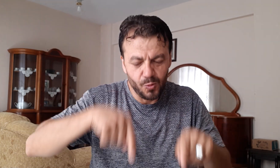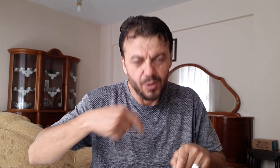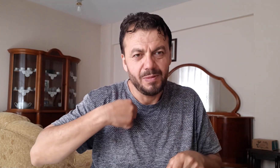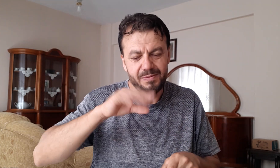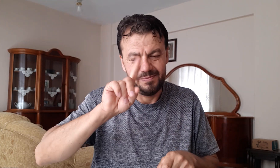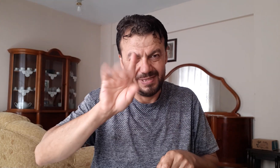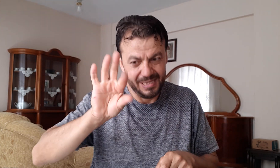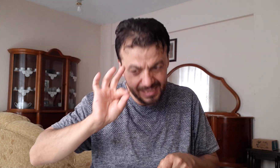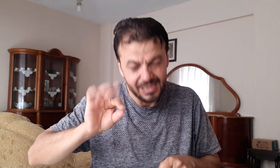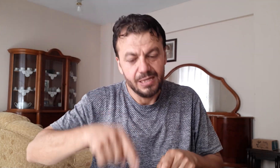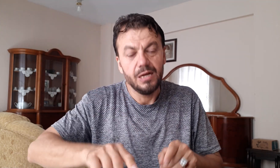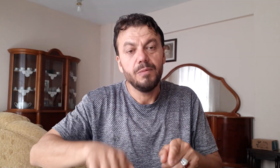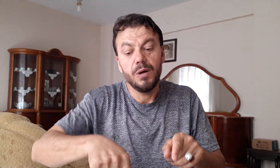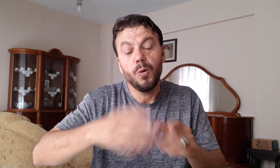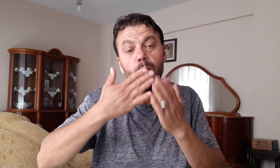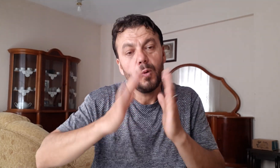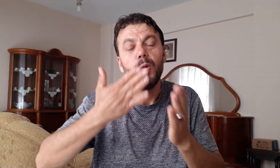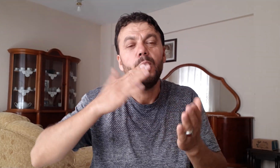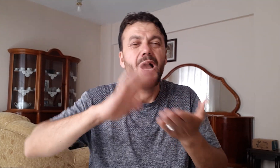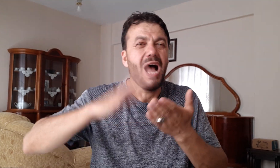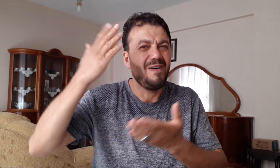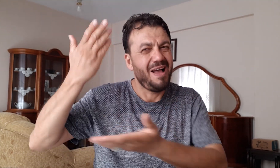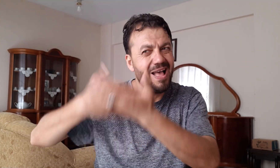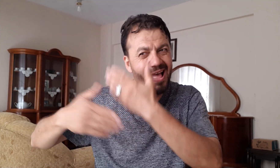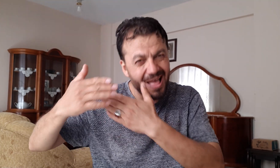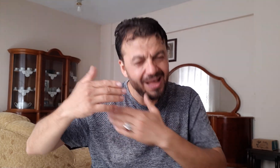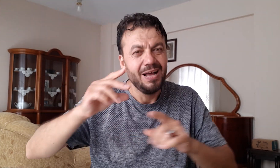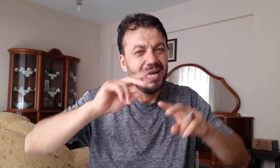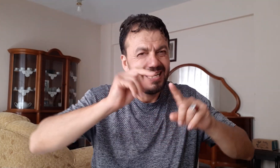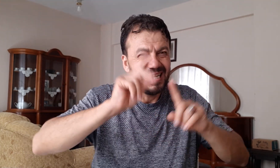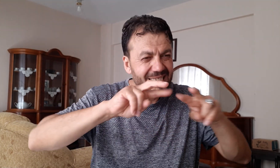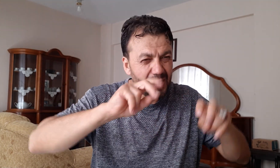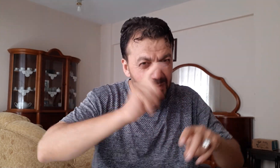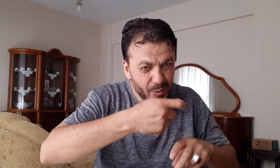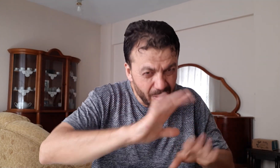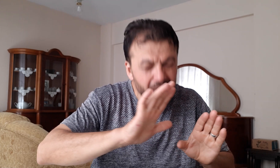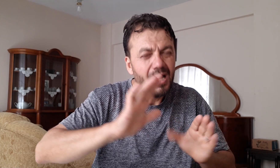Buradan bulup sizlere anlatıyoruz.